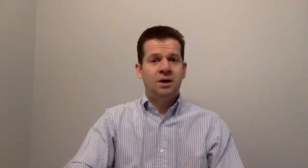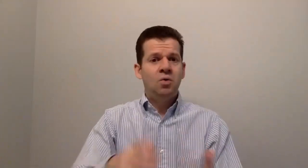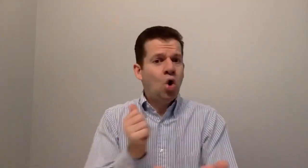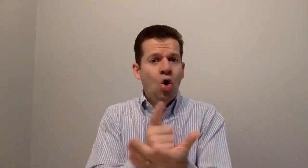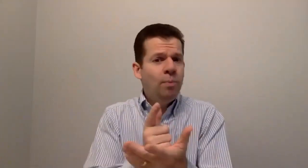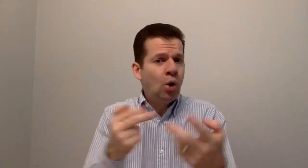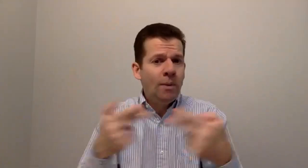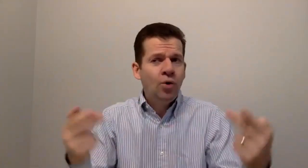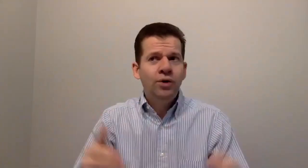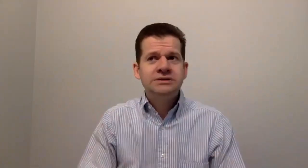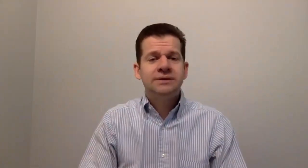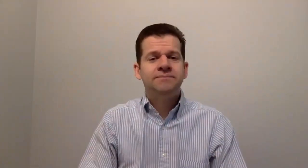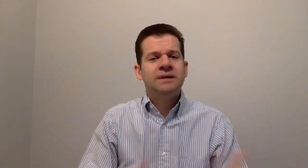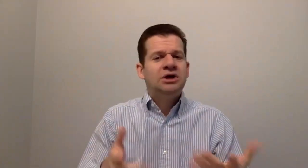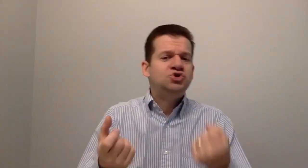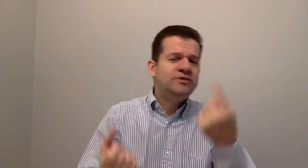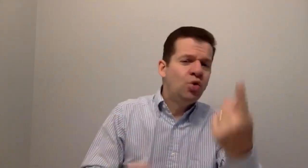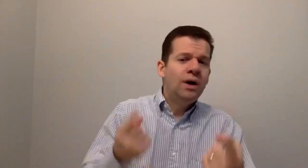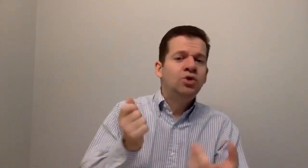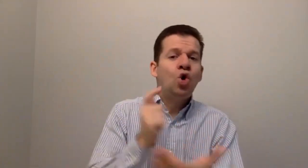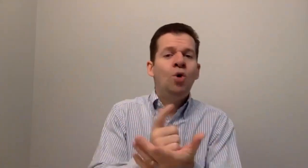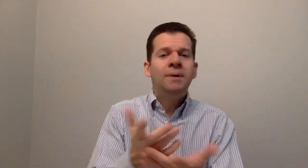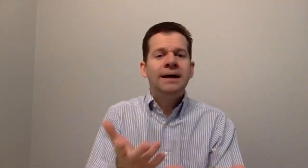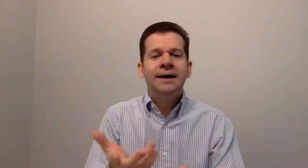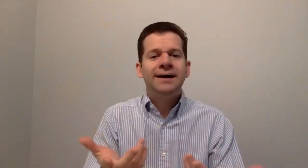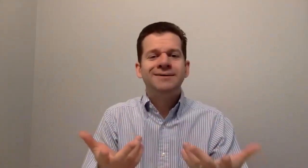Então, compra alguma coisa. De vez em quando, compra